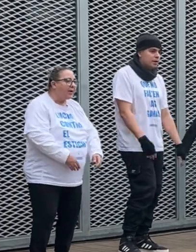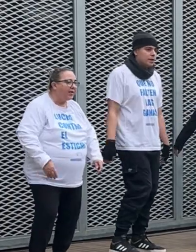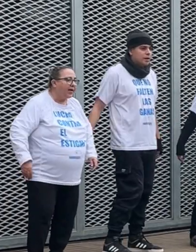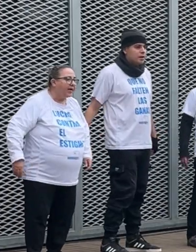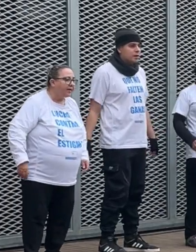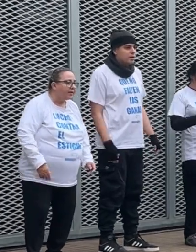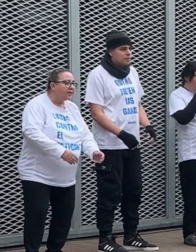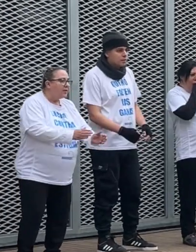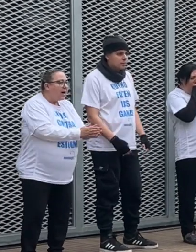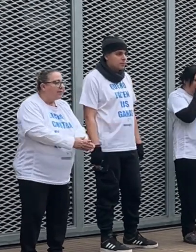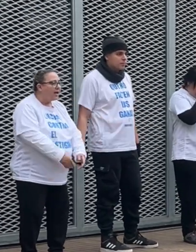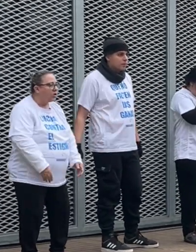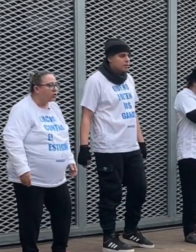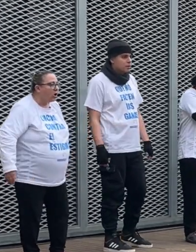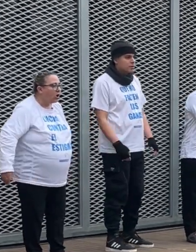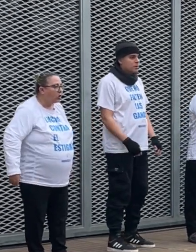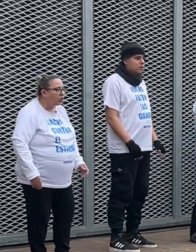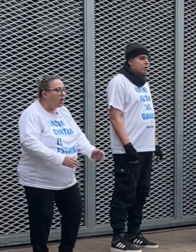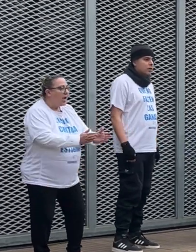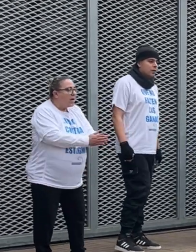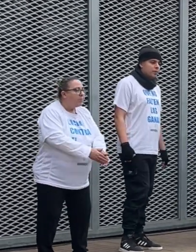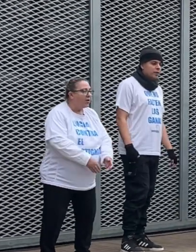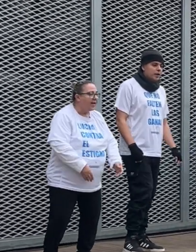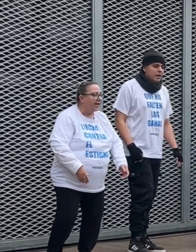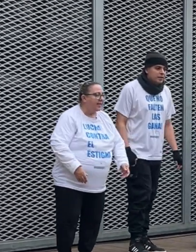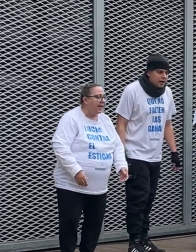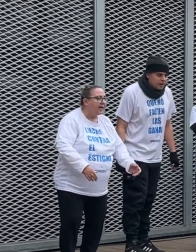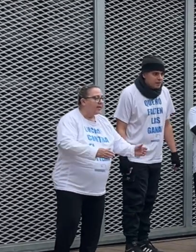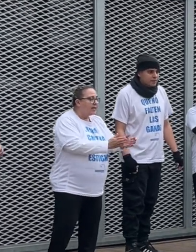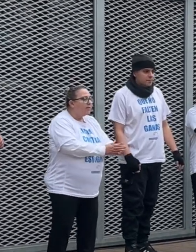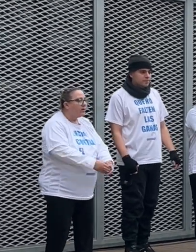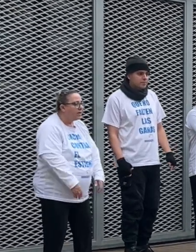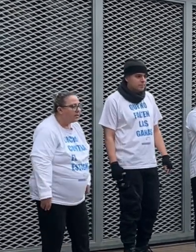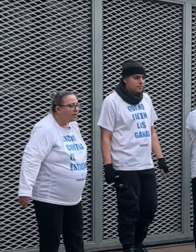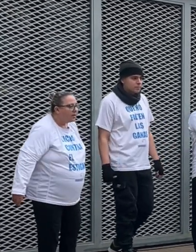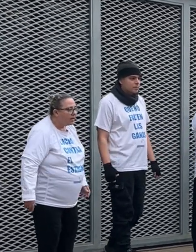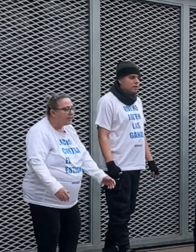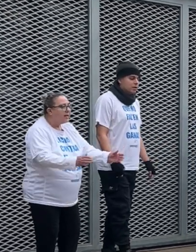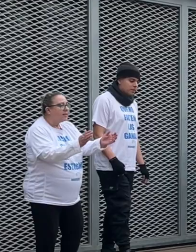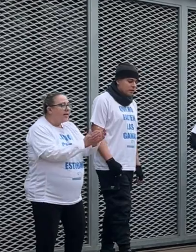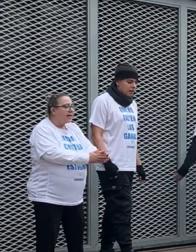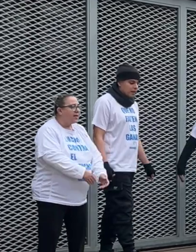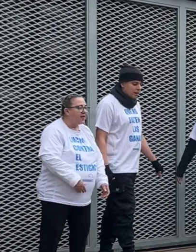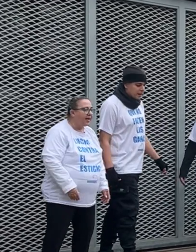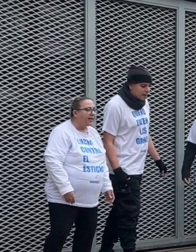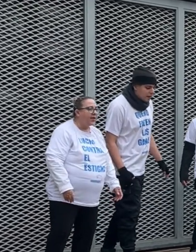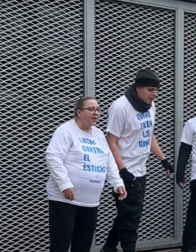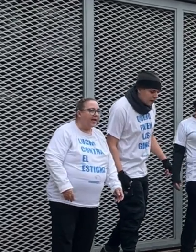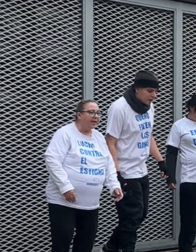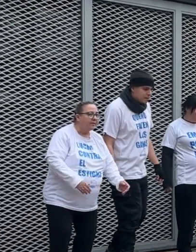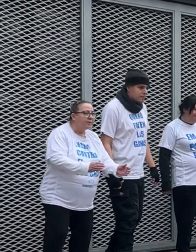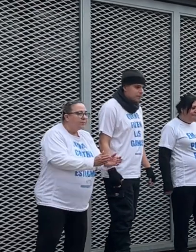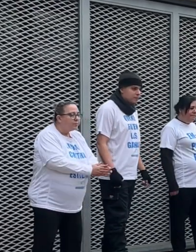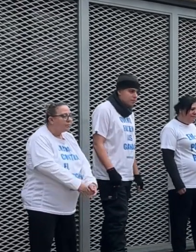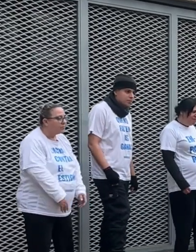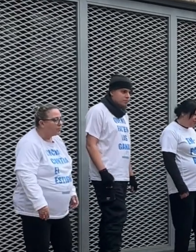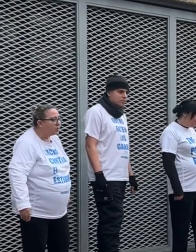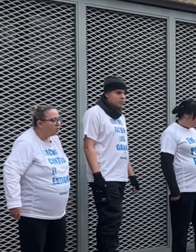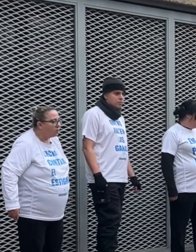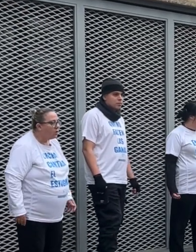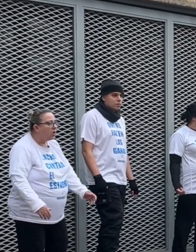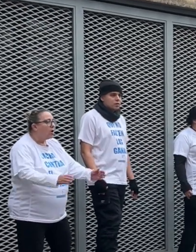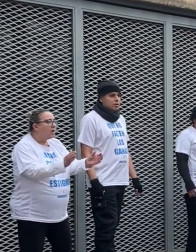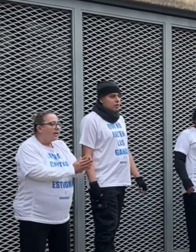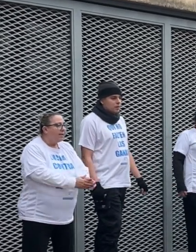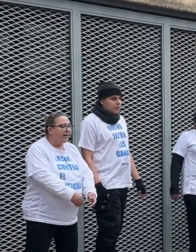hay que perder. Abre los ojos, que no falten las ganas. Tú puedes